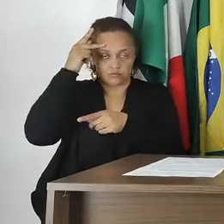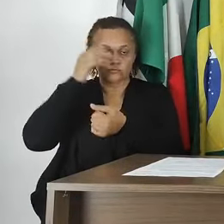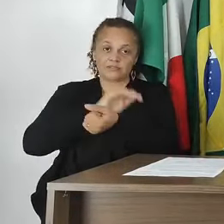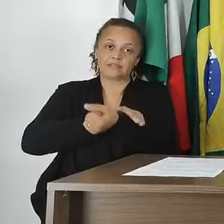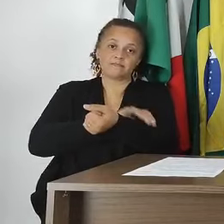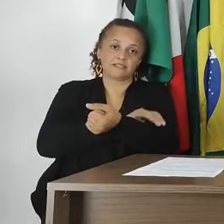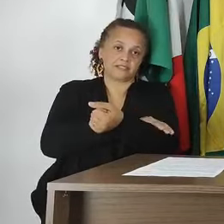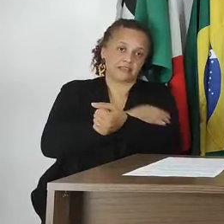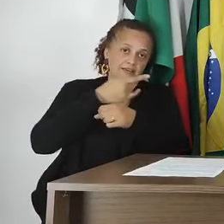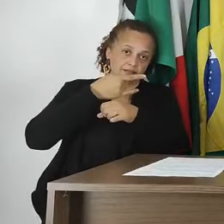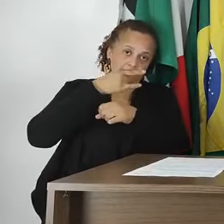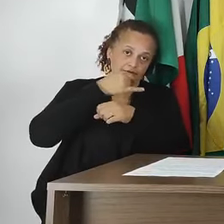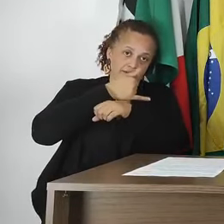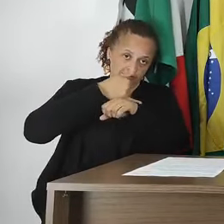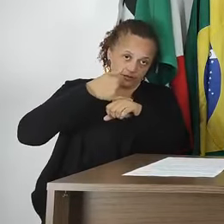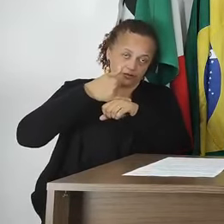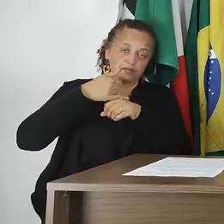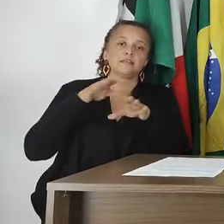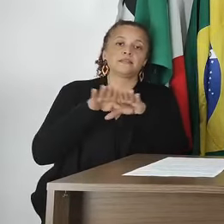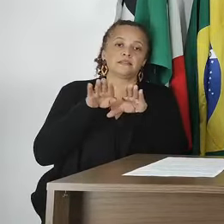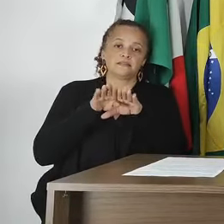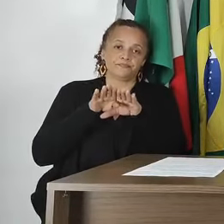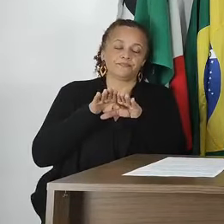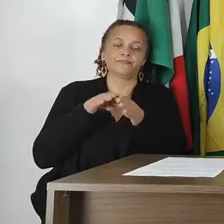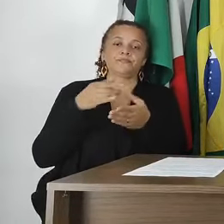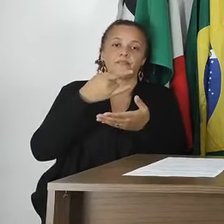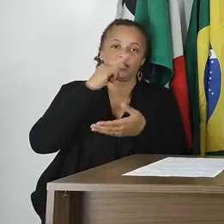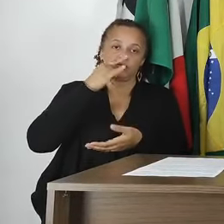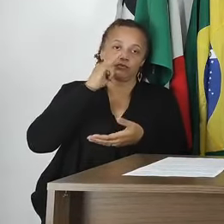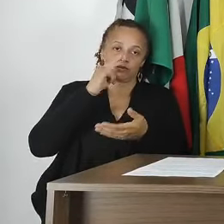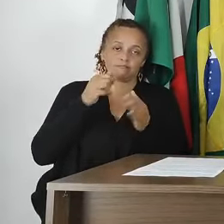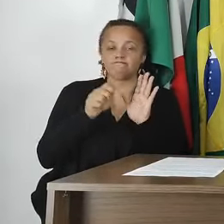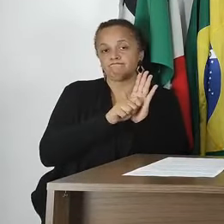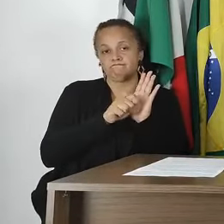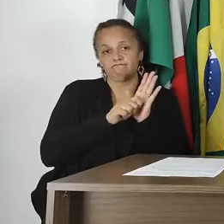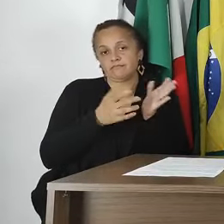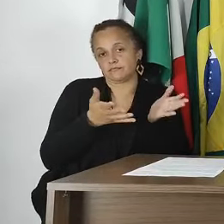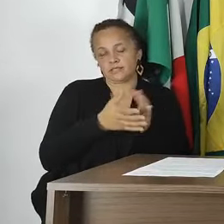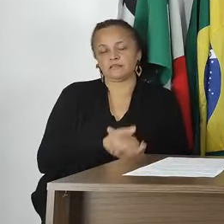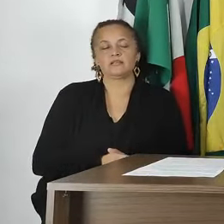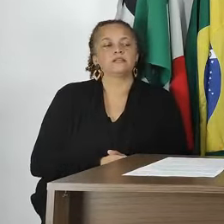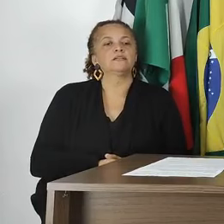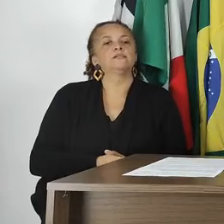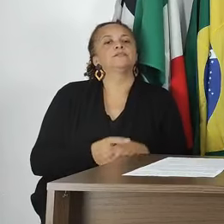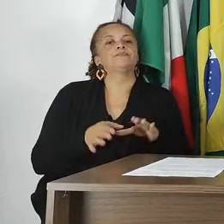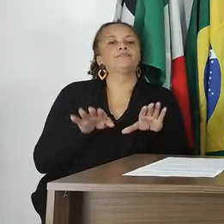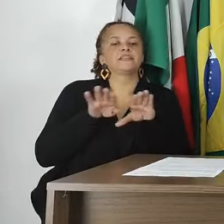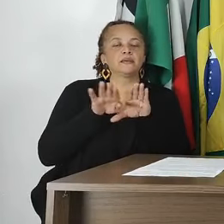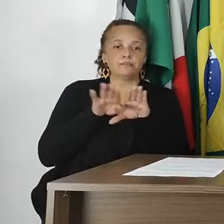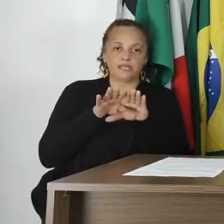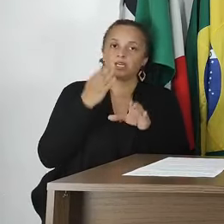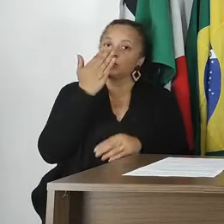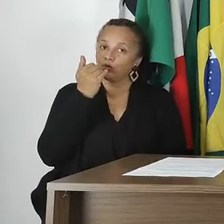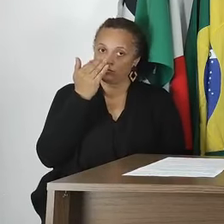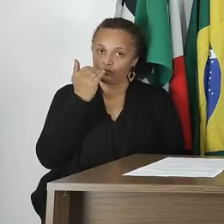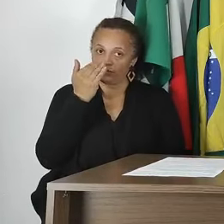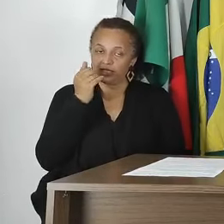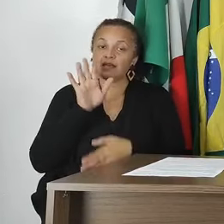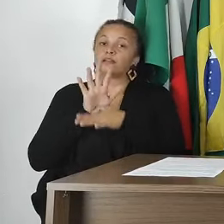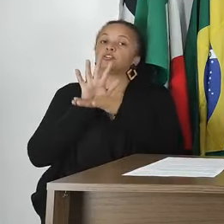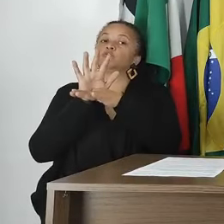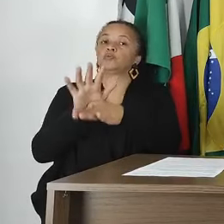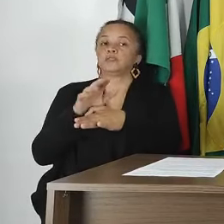dependência química na área das drogas e do álcool. Outra parte desses alimentos, nós socorremos os domésticos